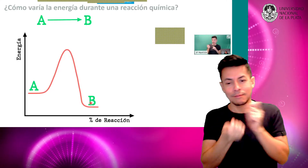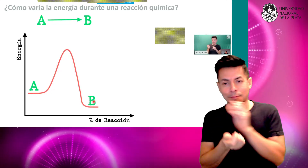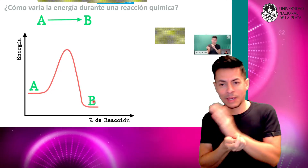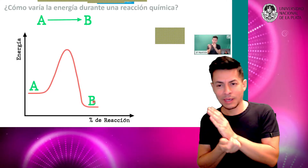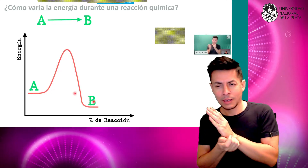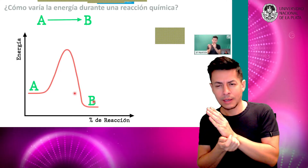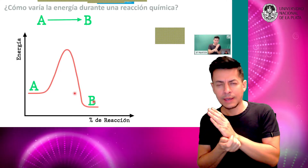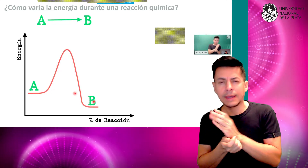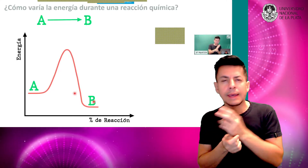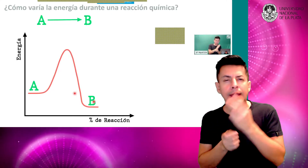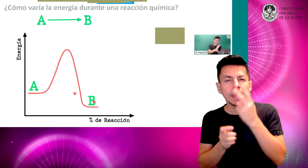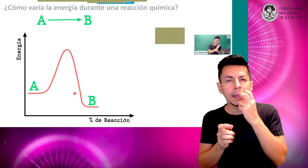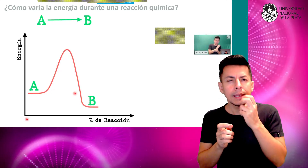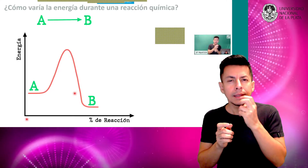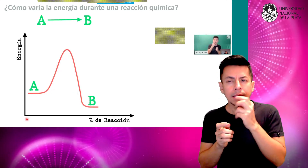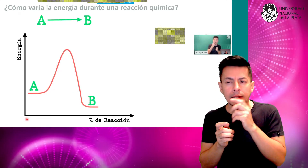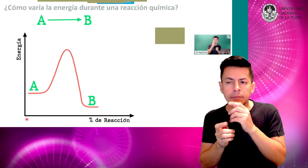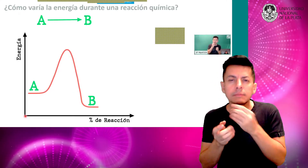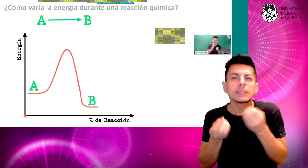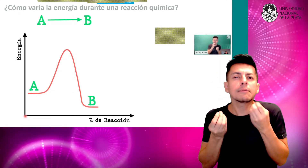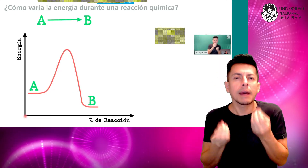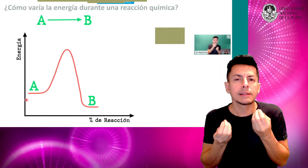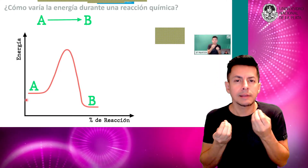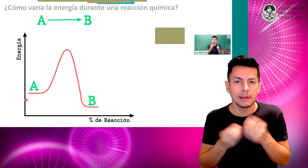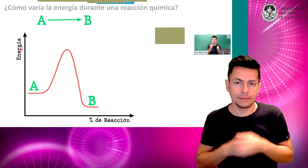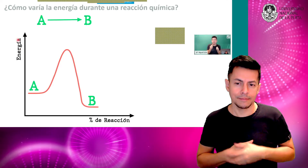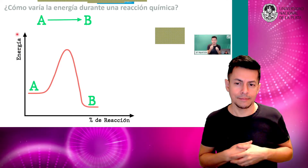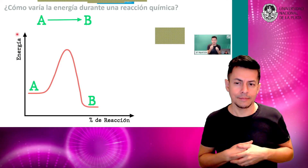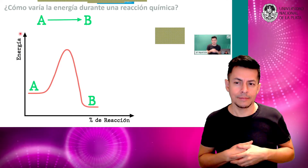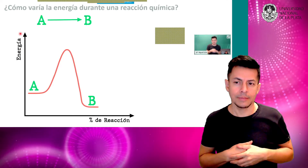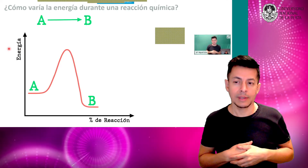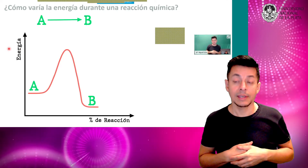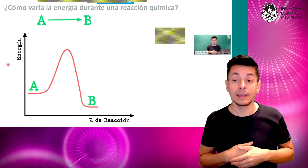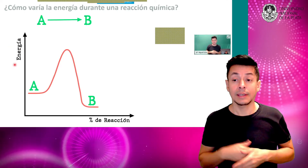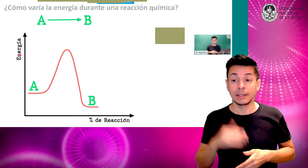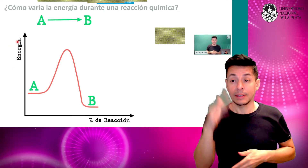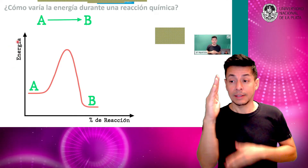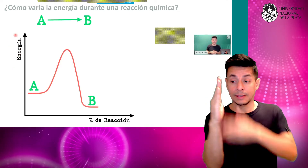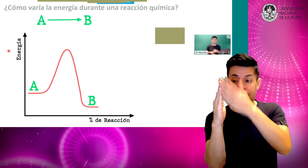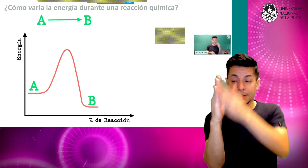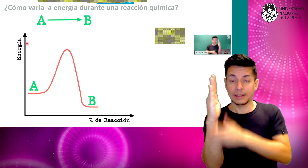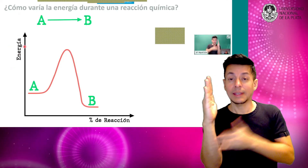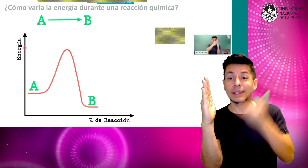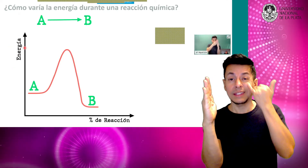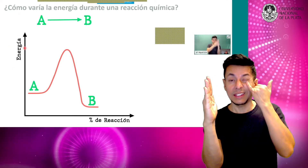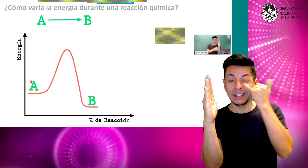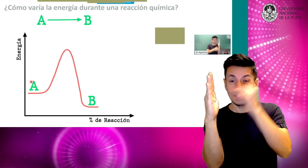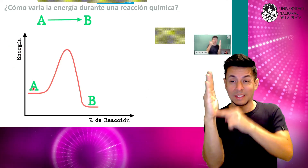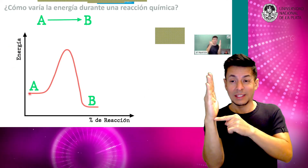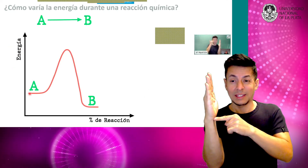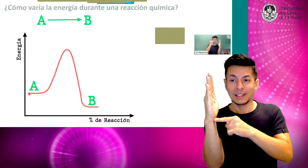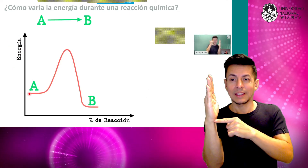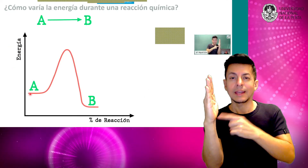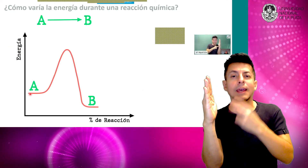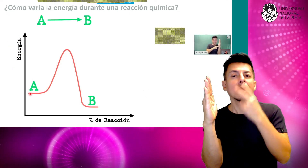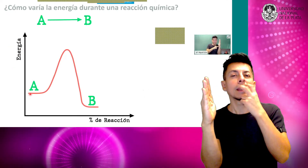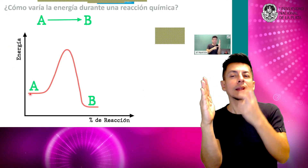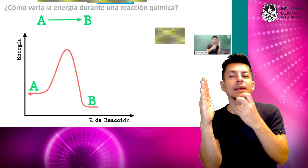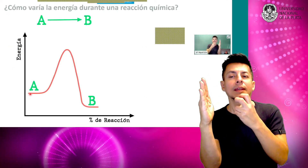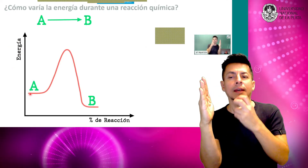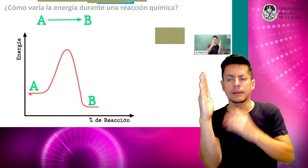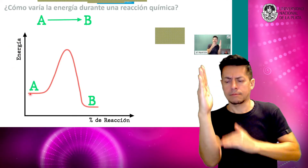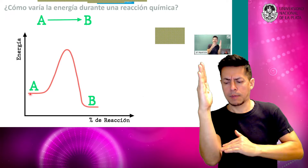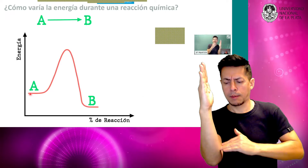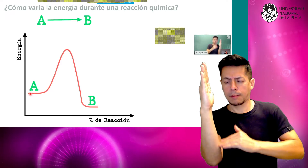B. Es decir, en este eje, en el eje Y, tengo representado el valor de energía. Es decir, voy midiendo